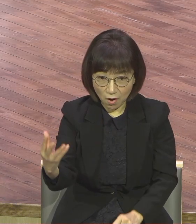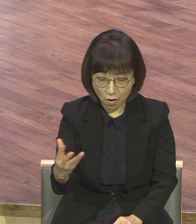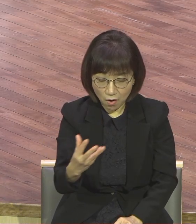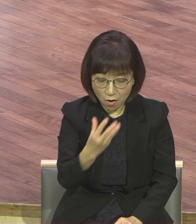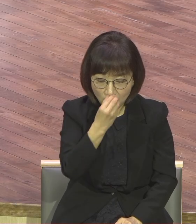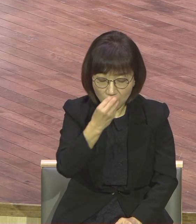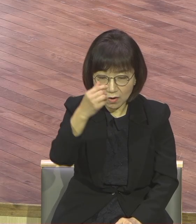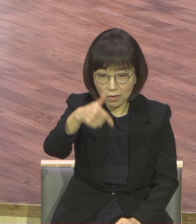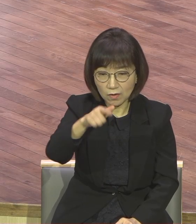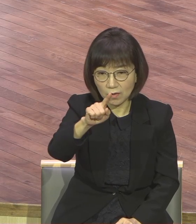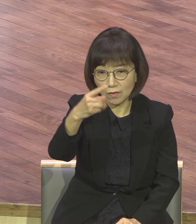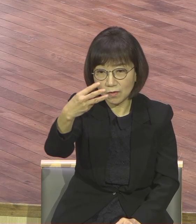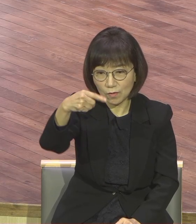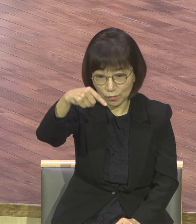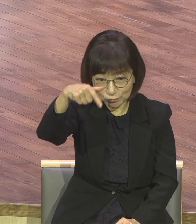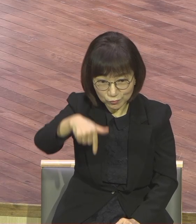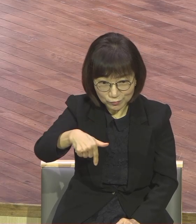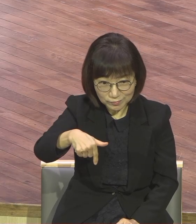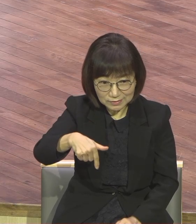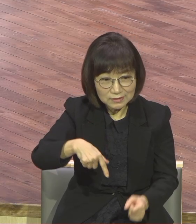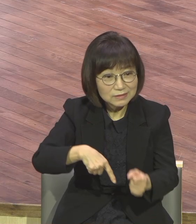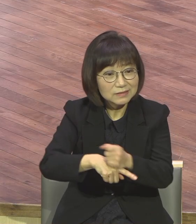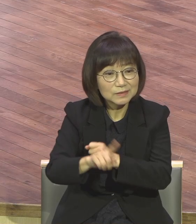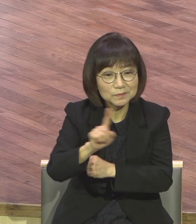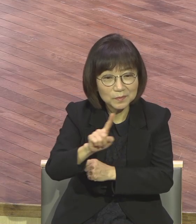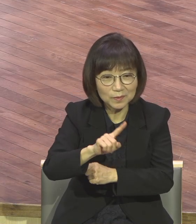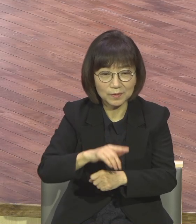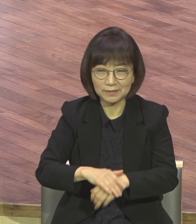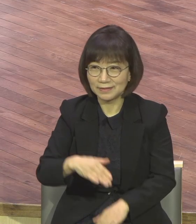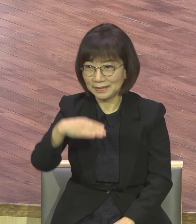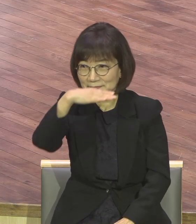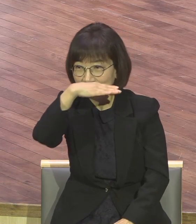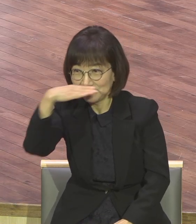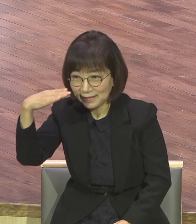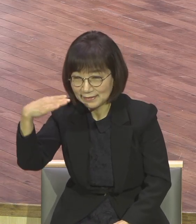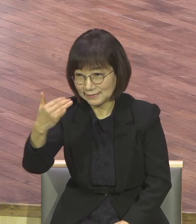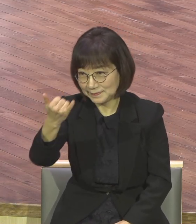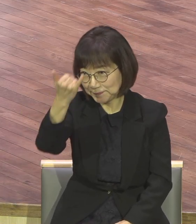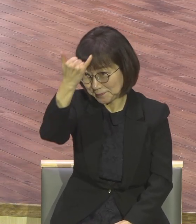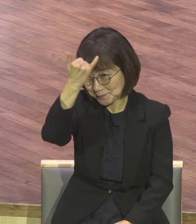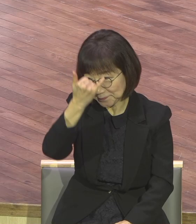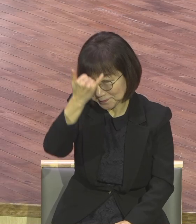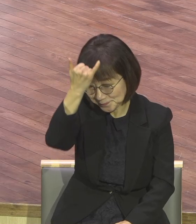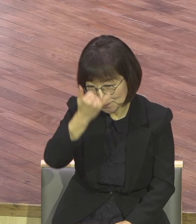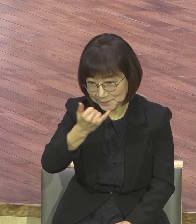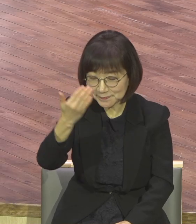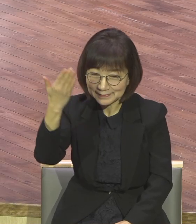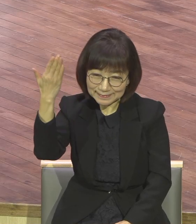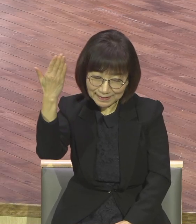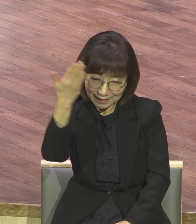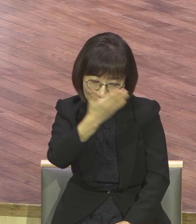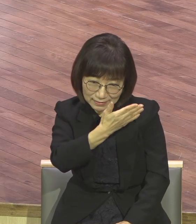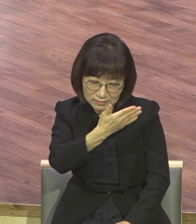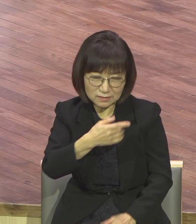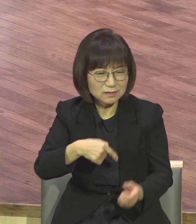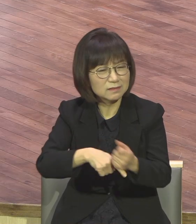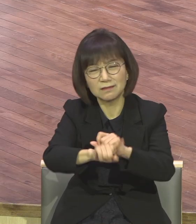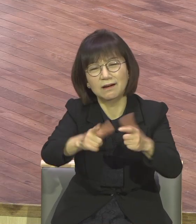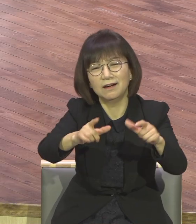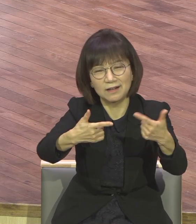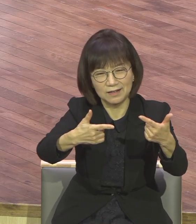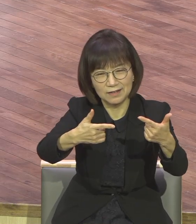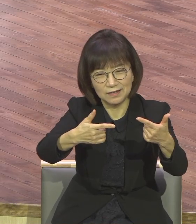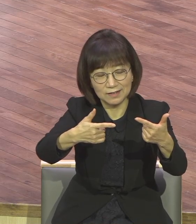거룩이란 말은 일반적인 그런 도덕적 윤리 종교적인 이런 기준의 거룩이